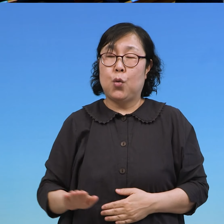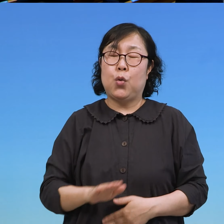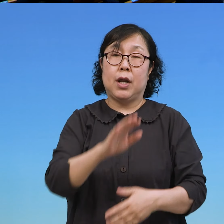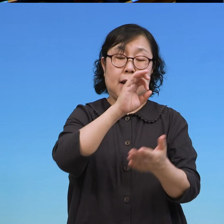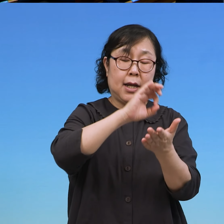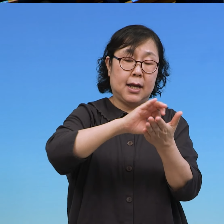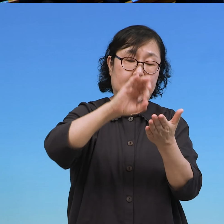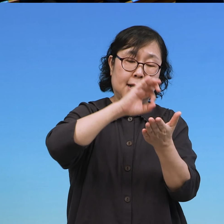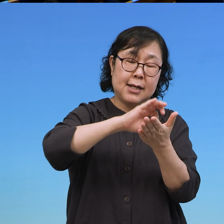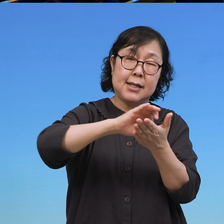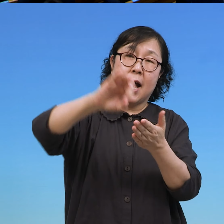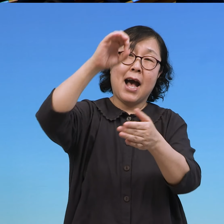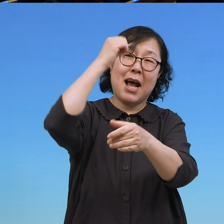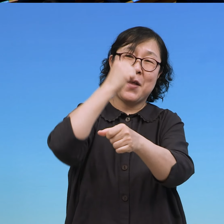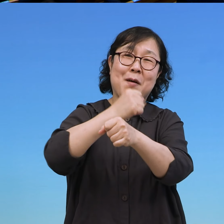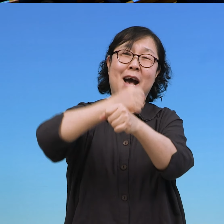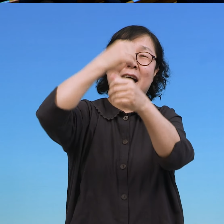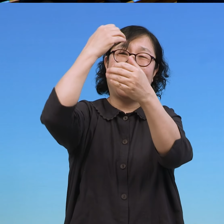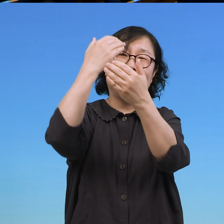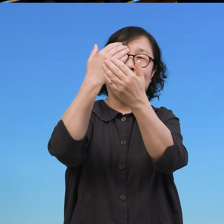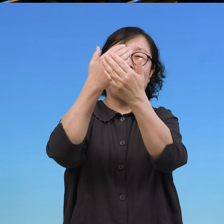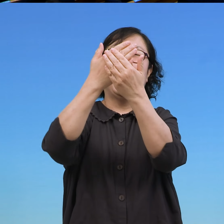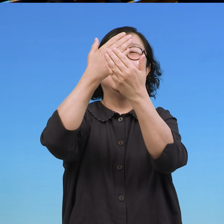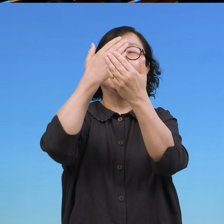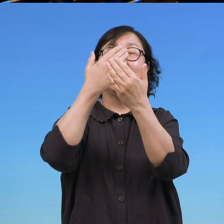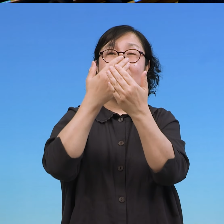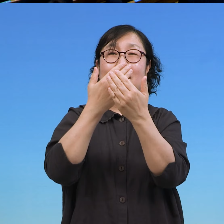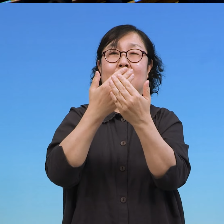우리 사용하소서.